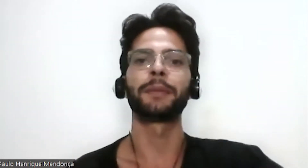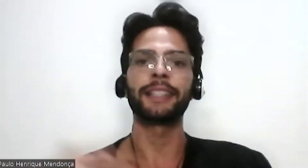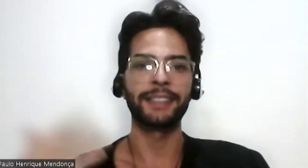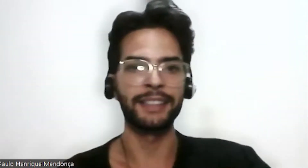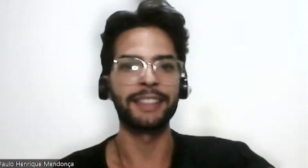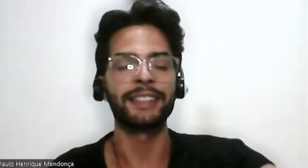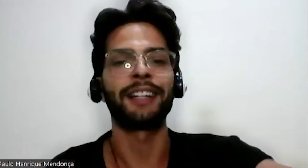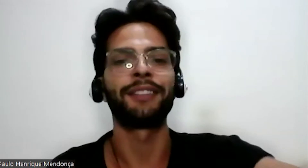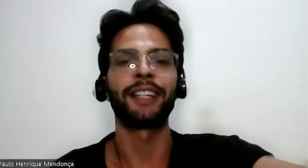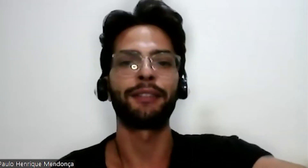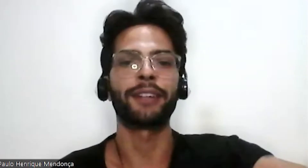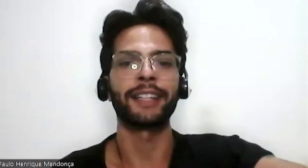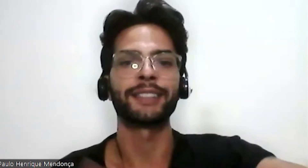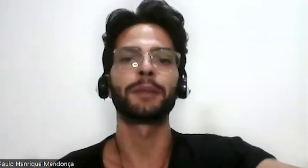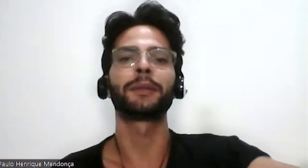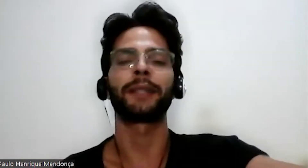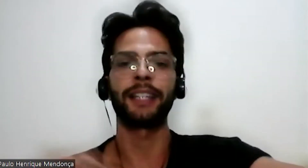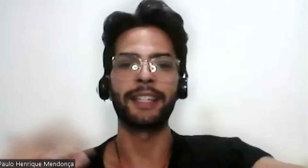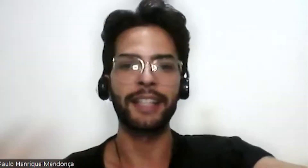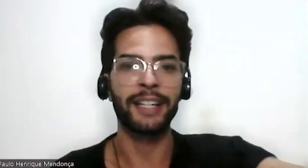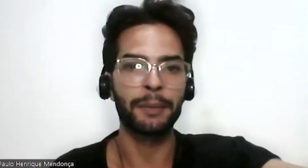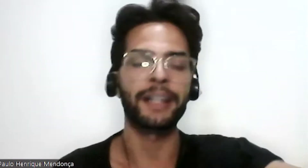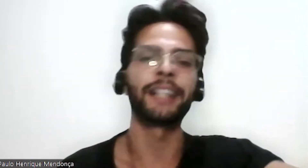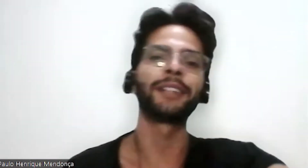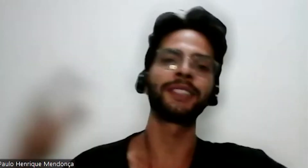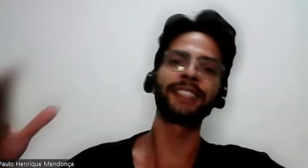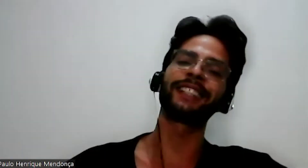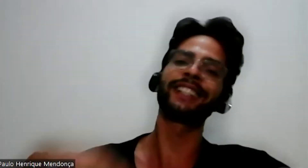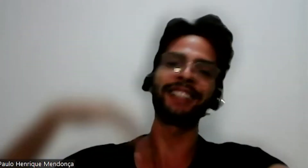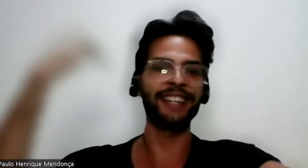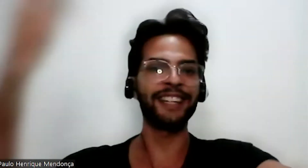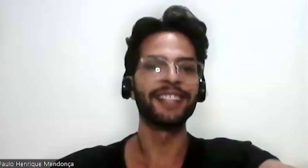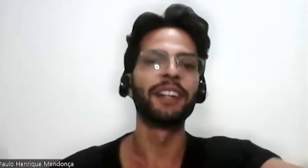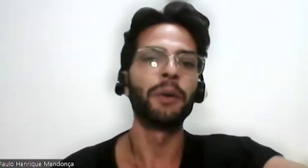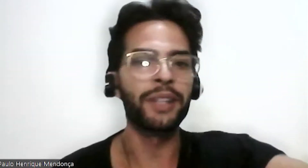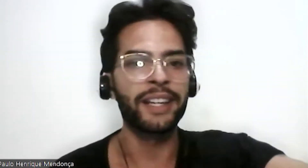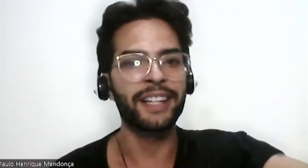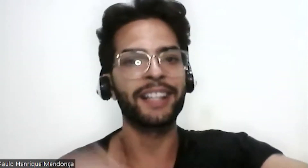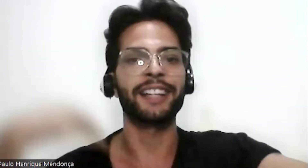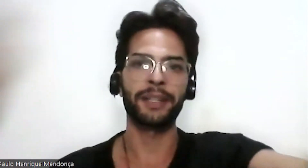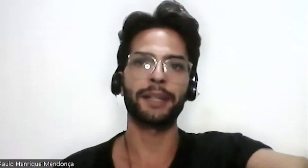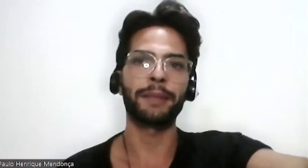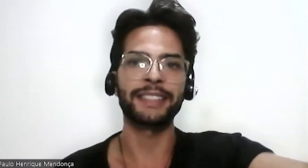a tinta, vai ter que falar sobre o material, para ele conseguir entender o que é que aquela obra quer passar,